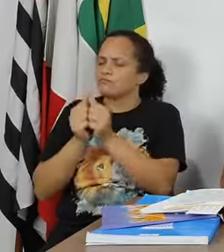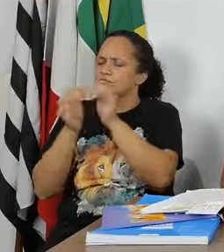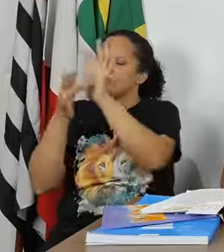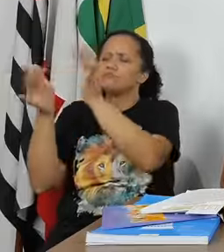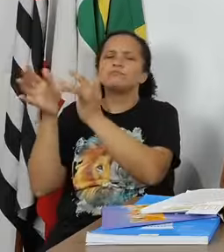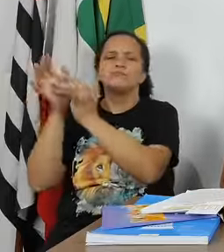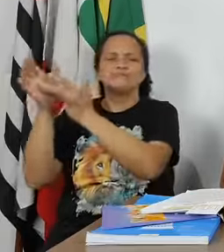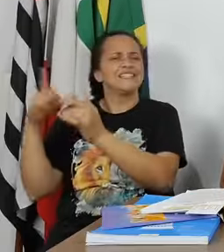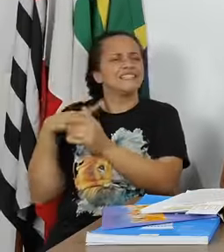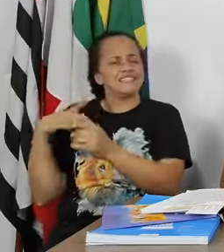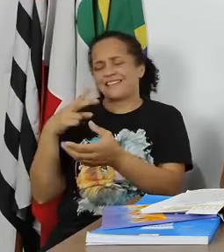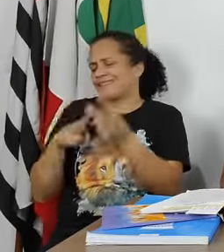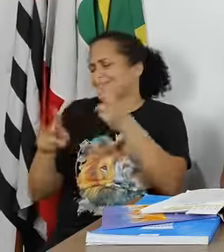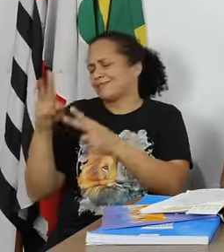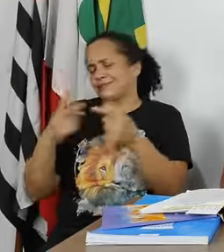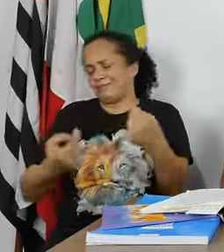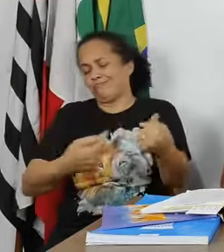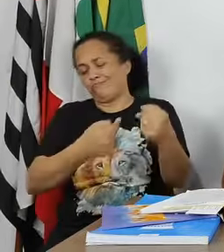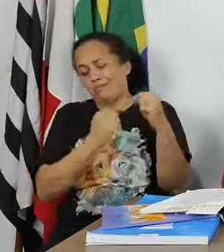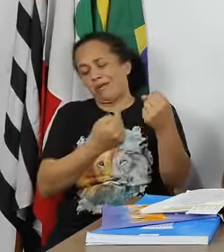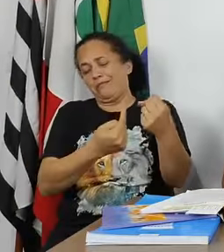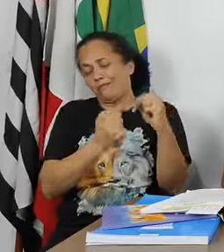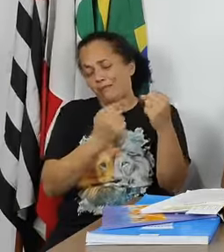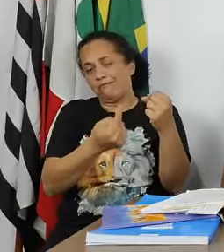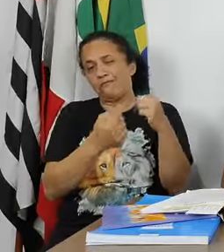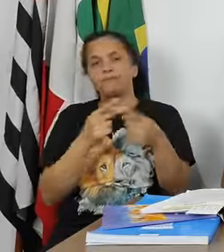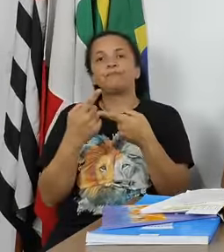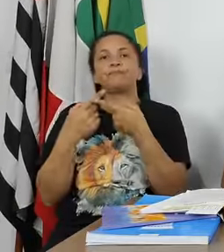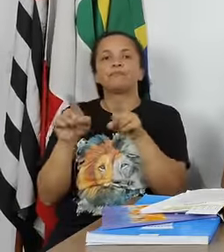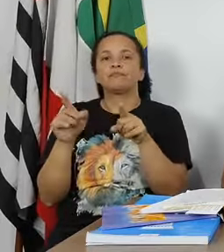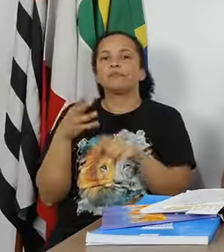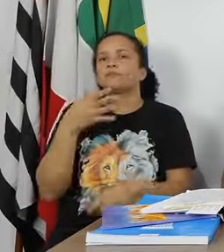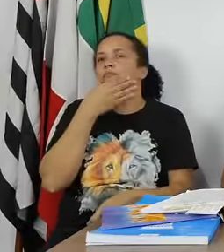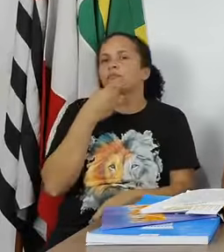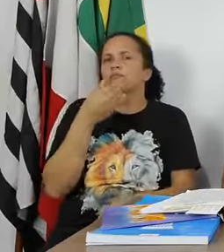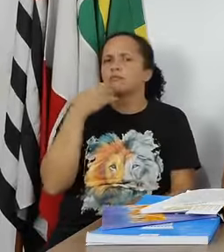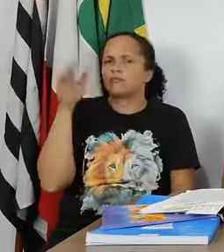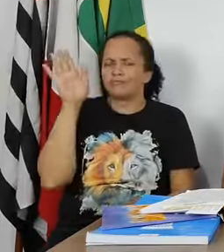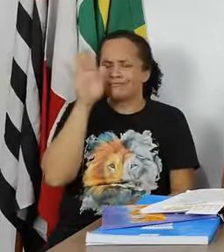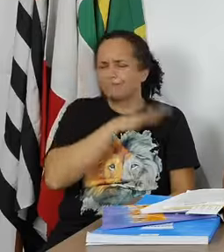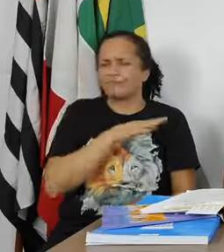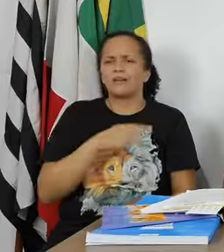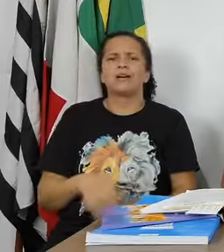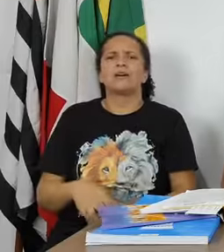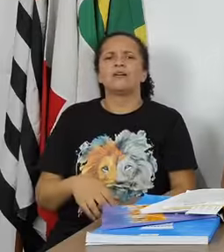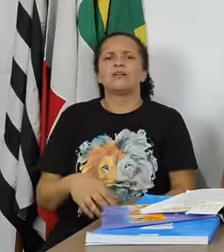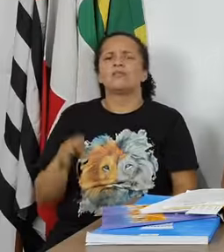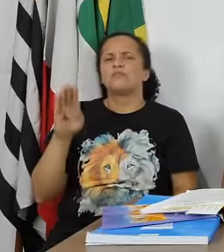mas os homens perversos e os impostores irão de mal a pior, enganando e